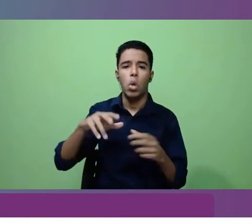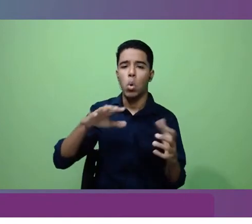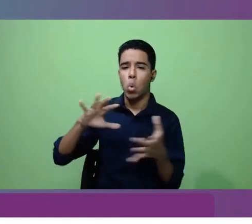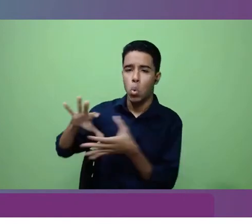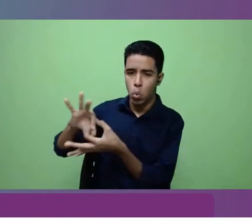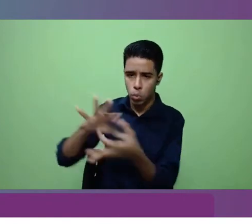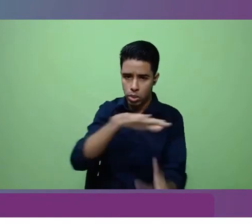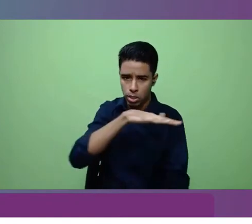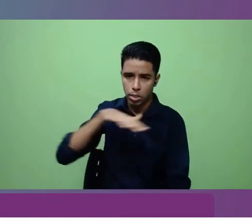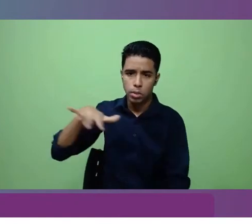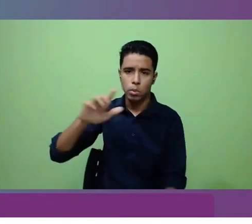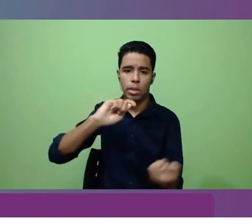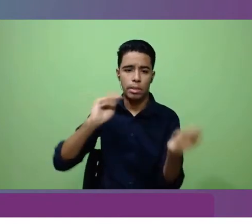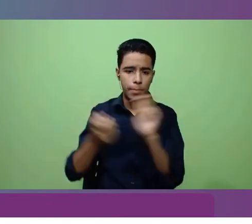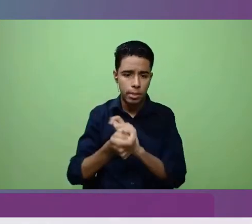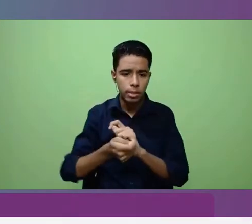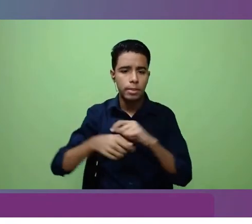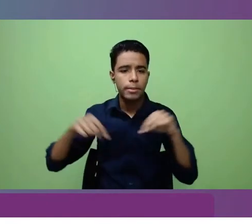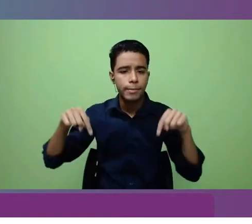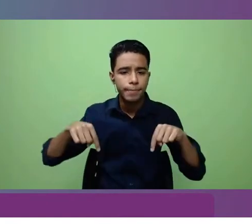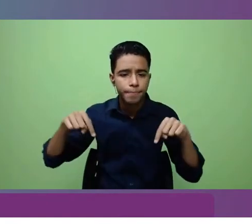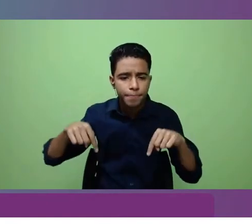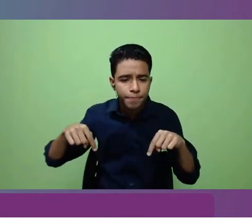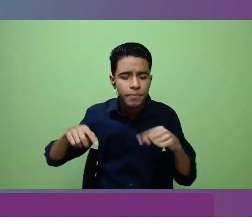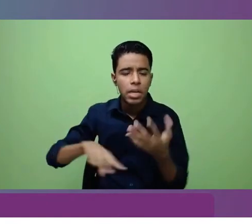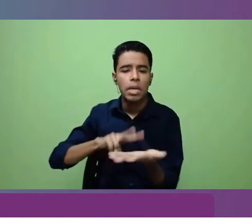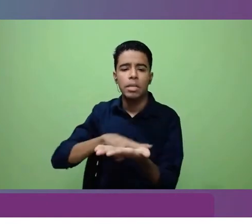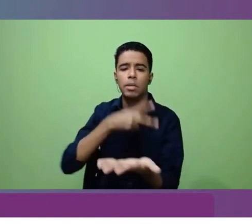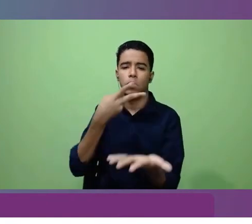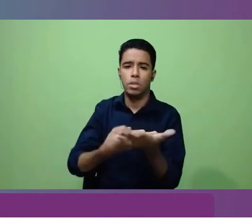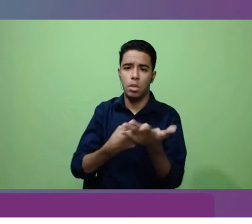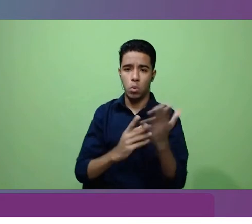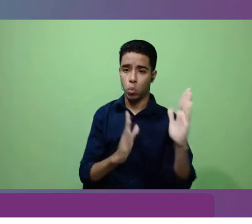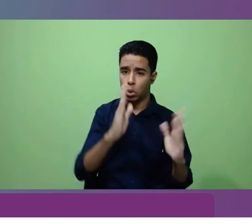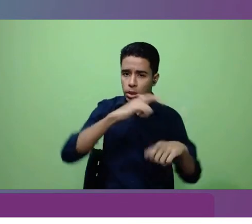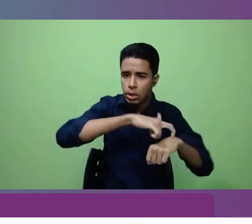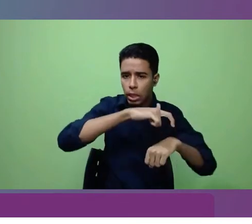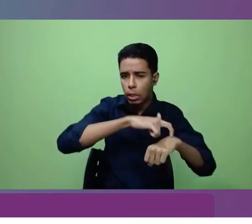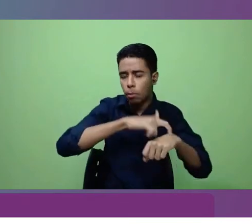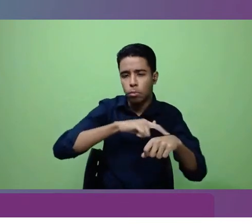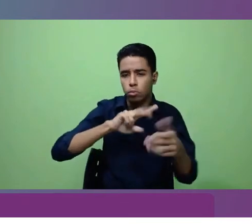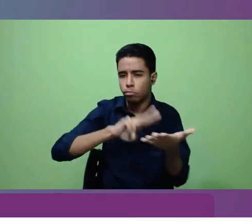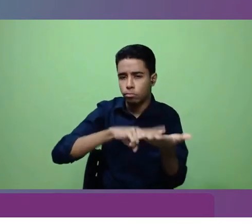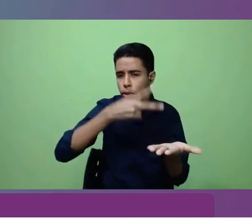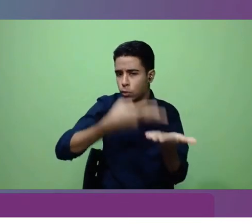Tradução, eu tenho tempo para traduzir, sim. A tradução é o entendimento